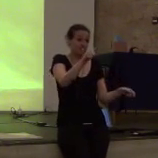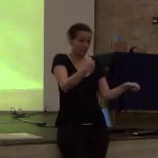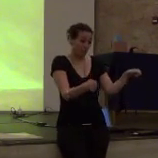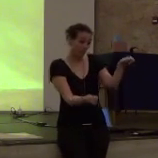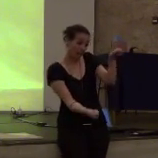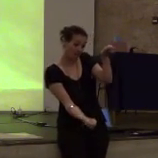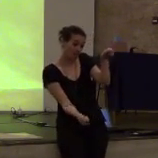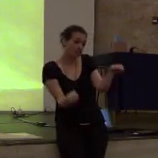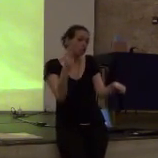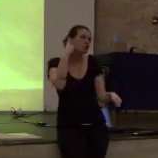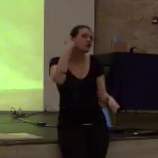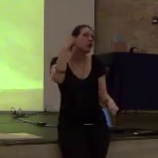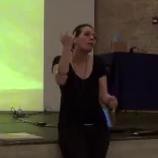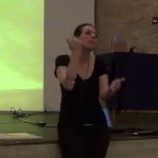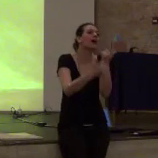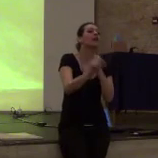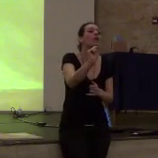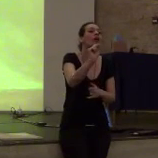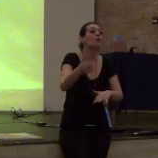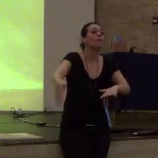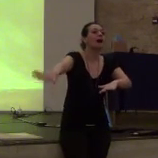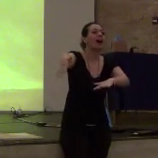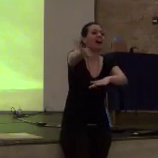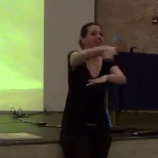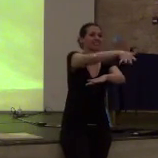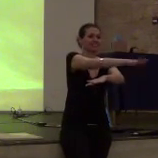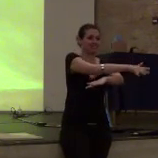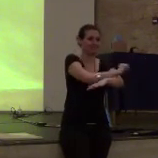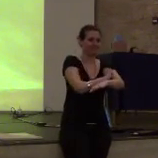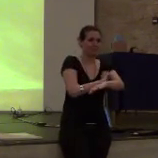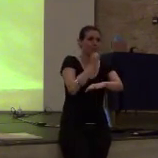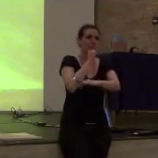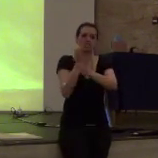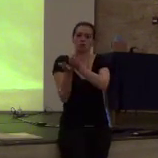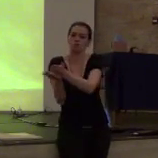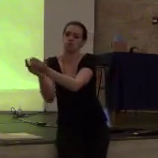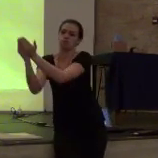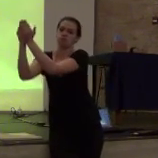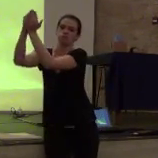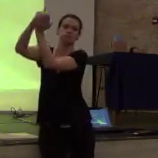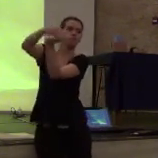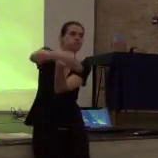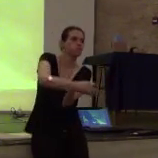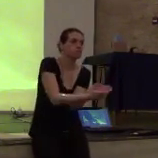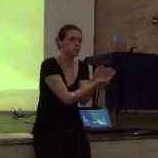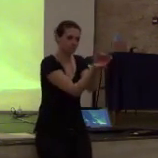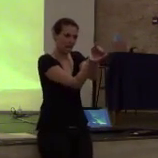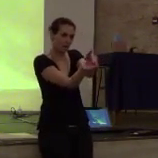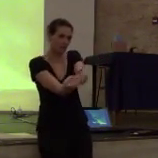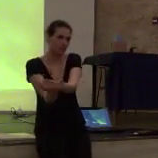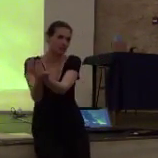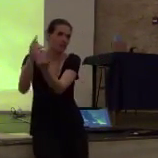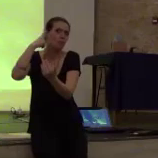ou se a gente fizer um movimento, né, com essa areia, o tablado cria-se um ritmo ali. Então a